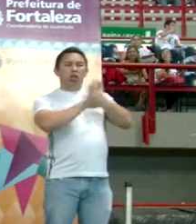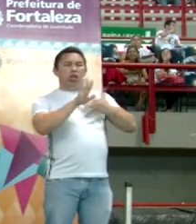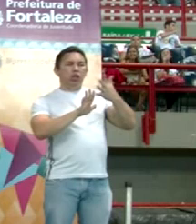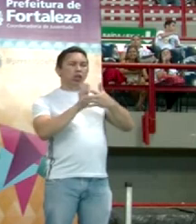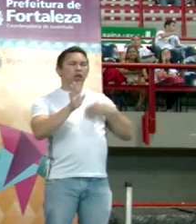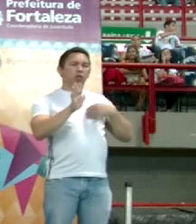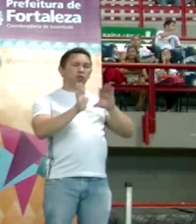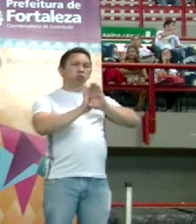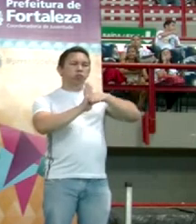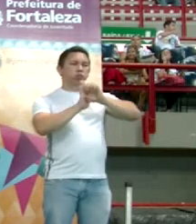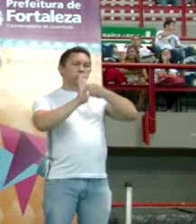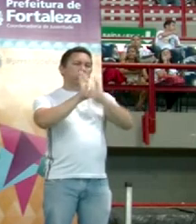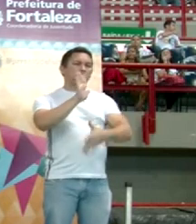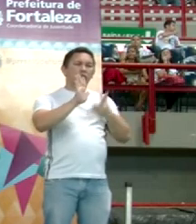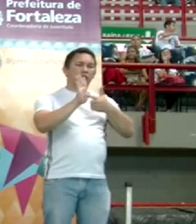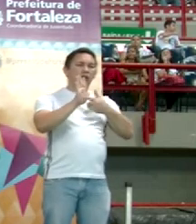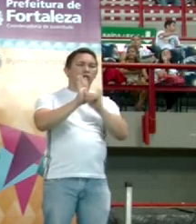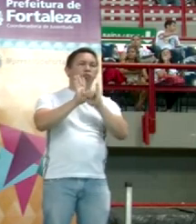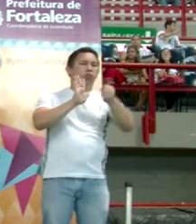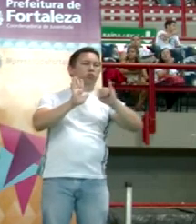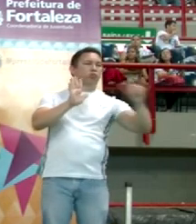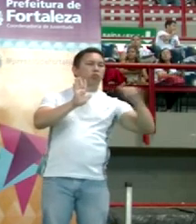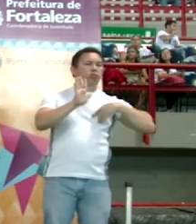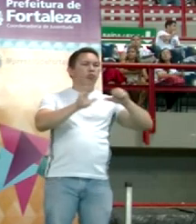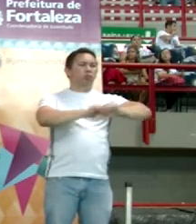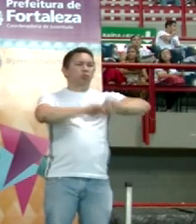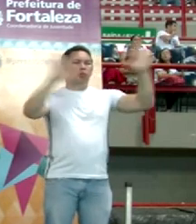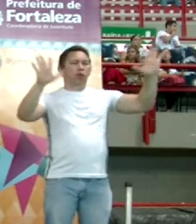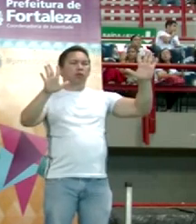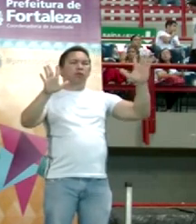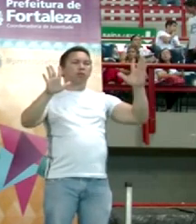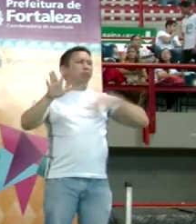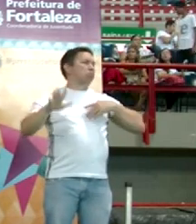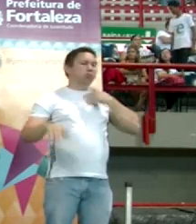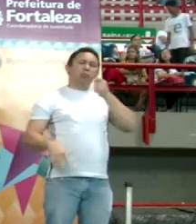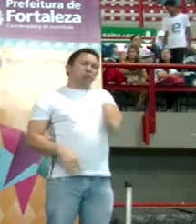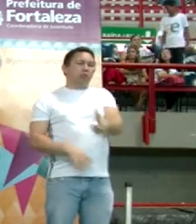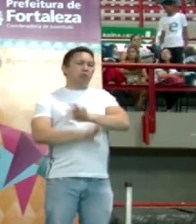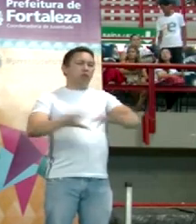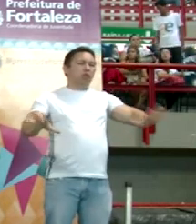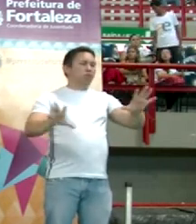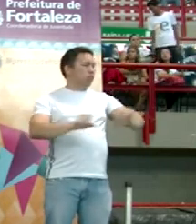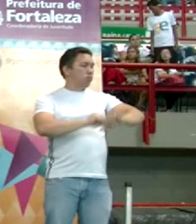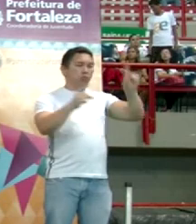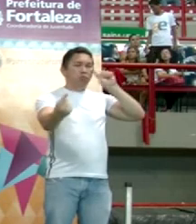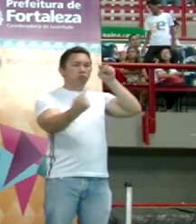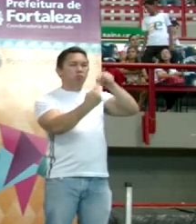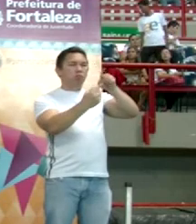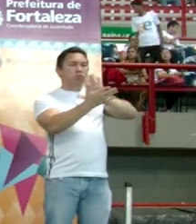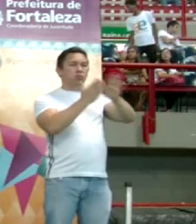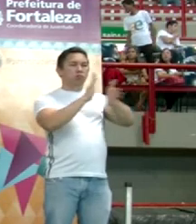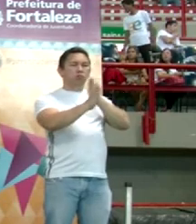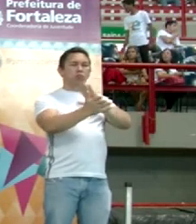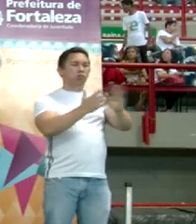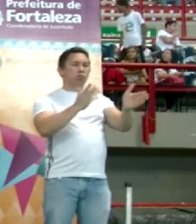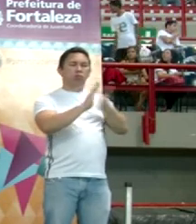esses que buscam passar informações da maneira mais clara, precisa e